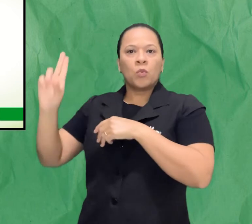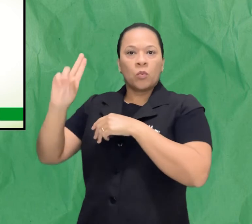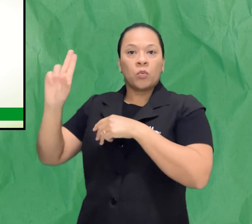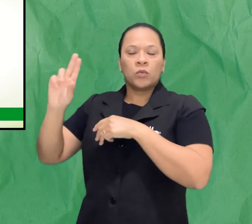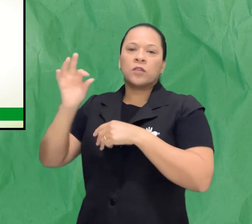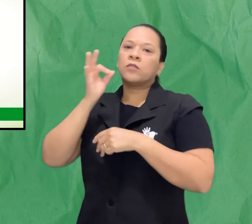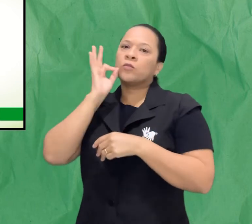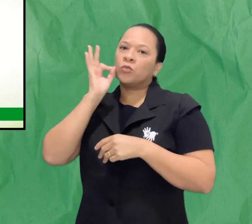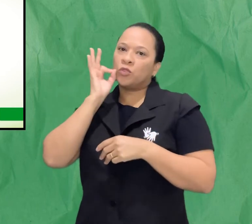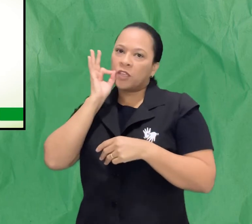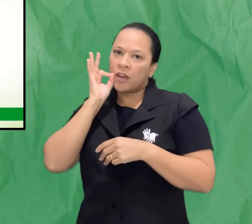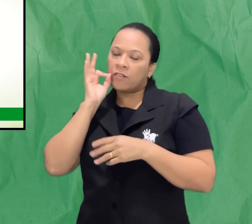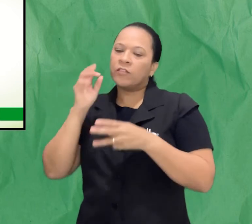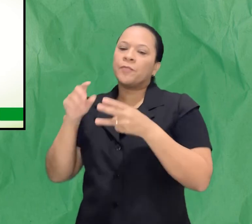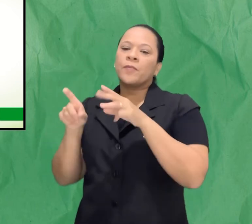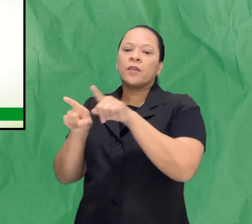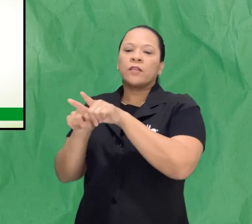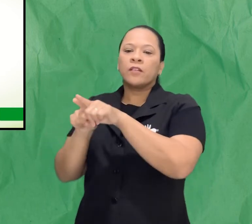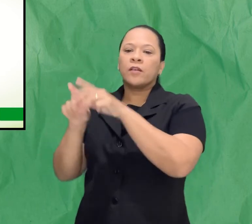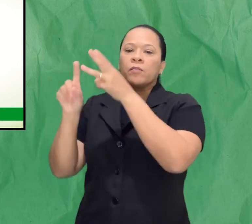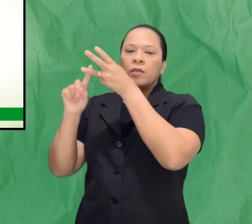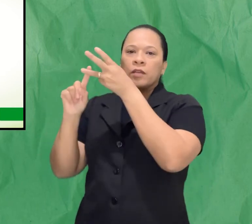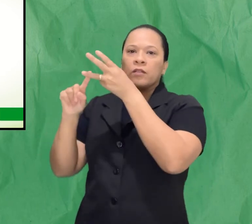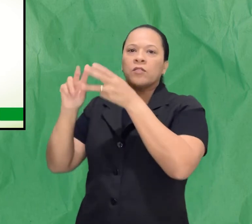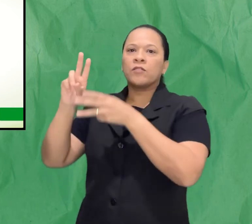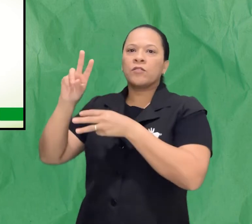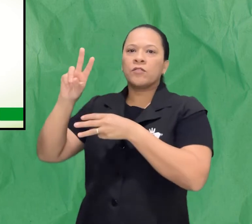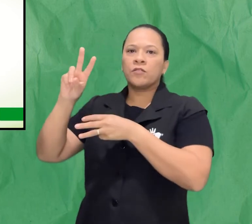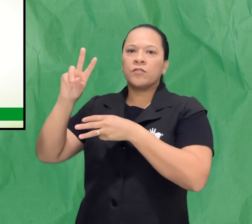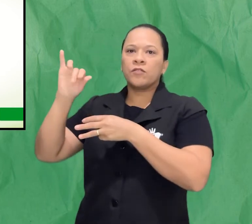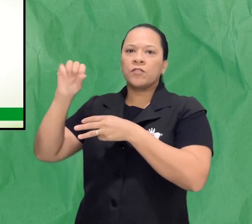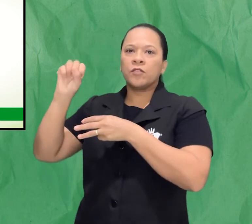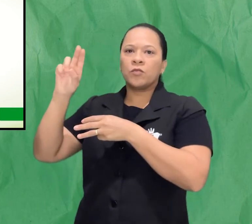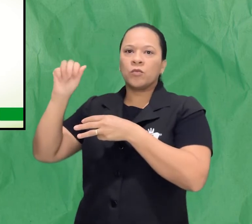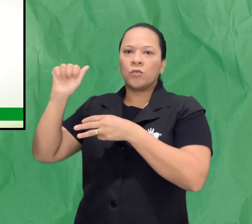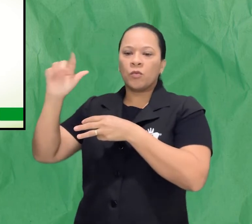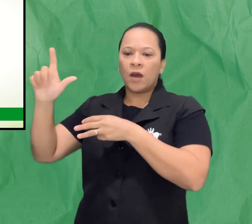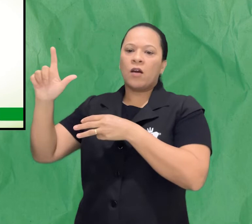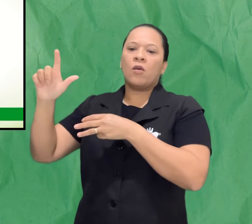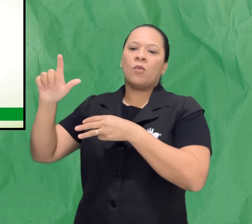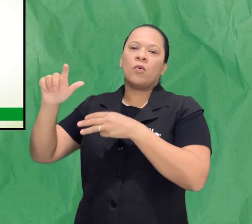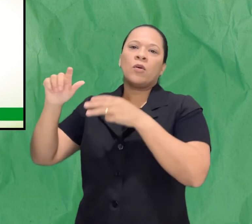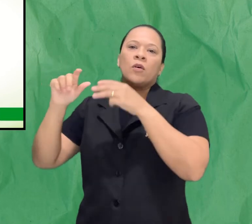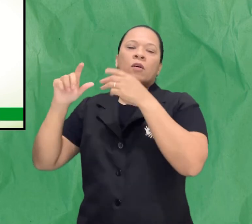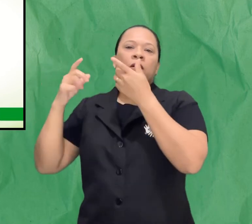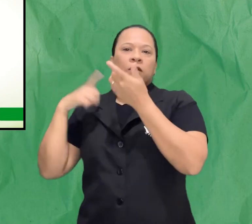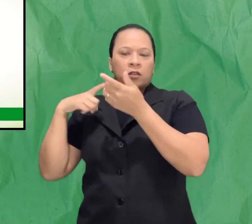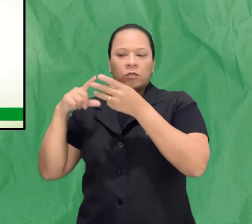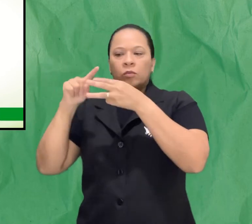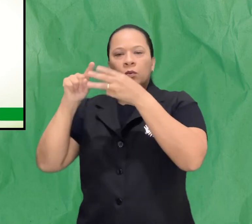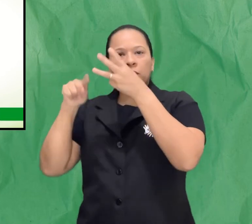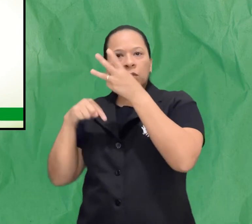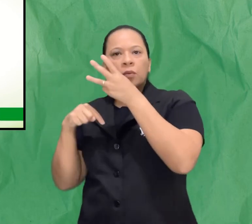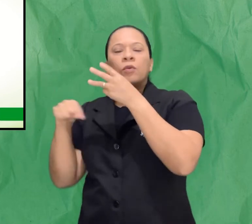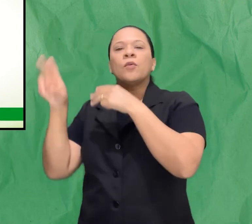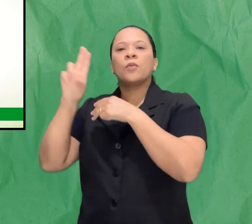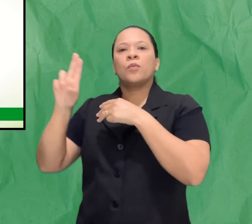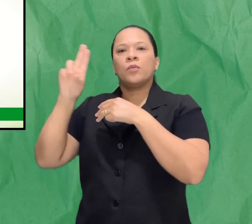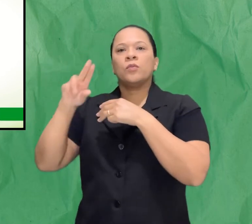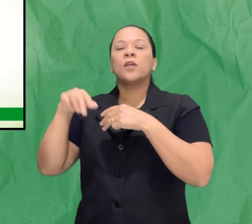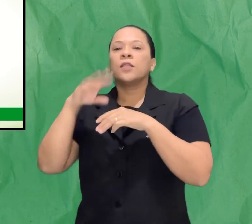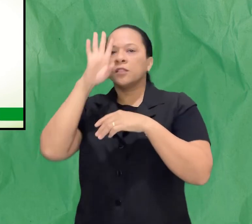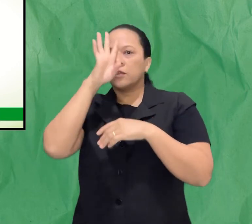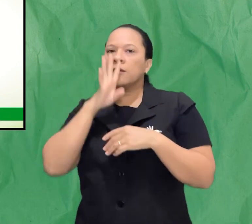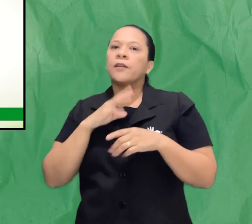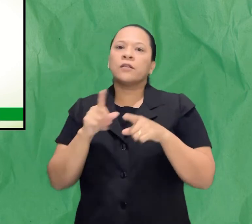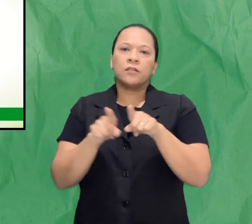utilizaremos neste curso. Então, o Visual Studio Code, que também é open source e gratuito. O que diferencia,